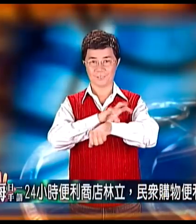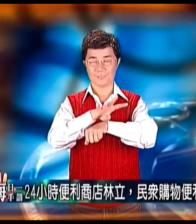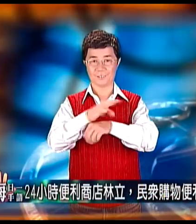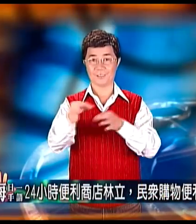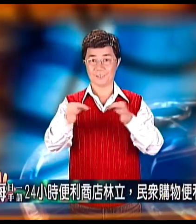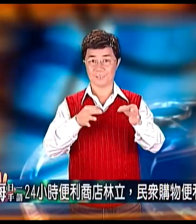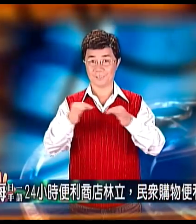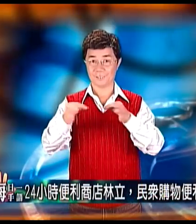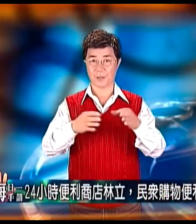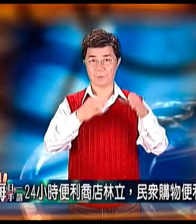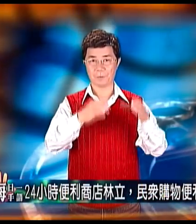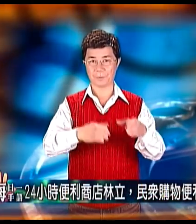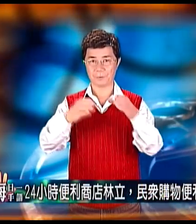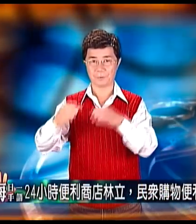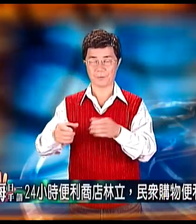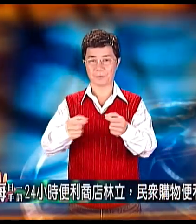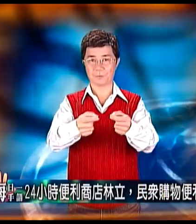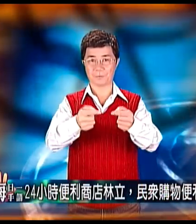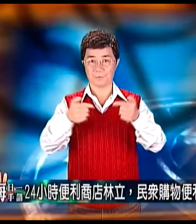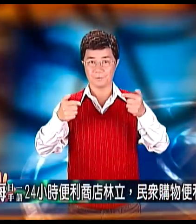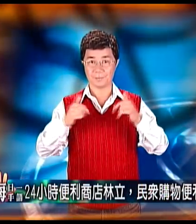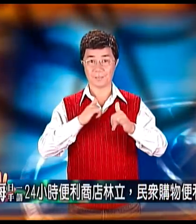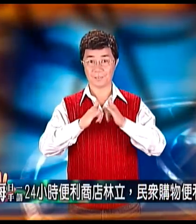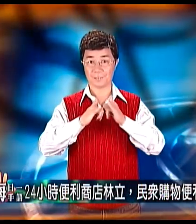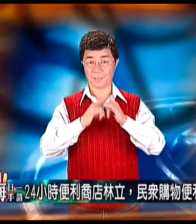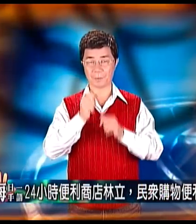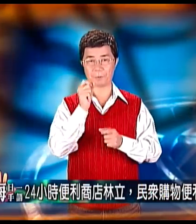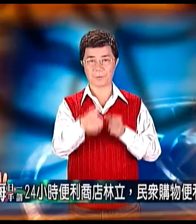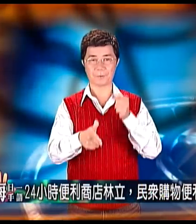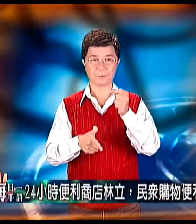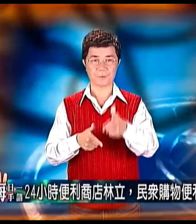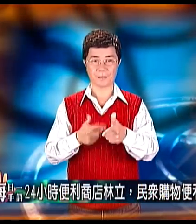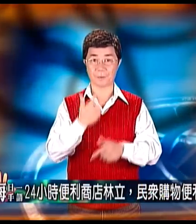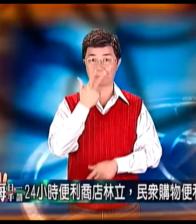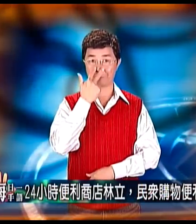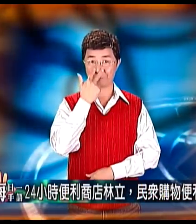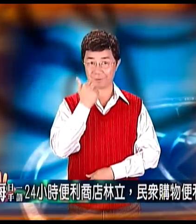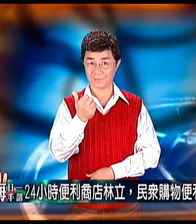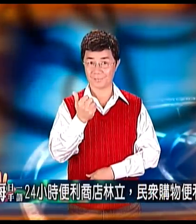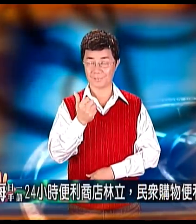24小时，便利商店林立，民众购物便利许多。